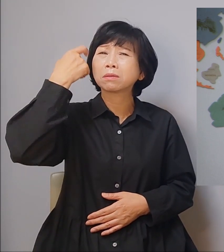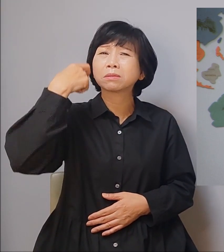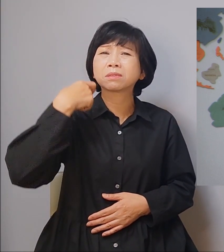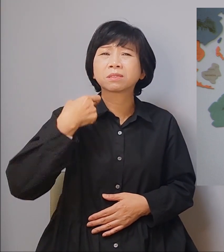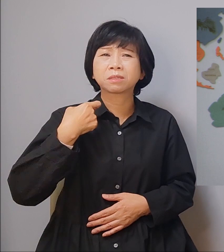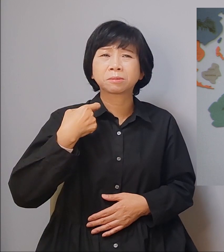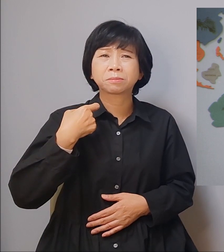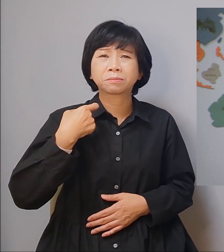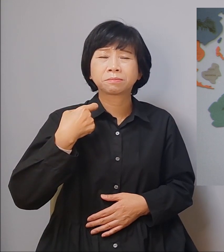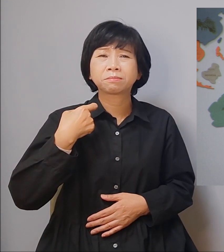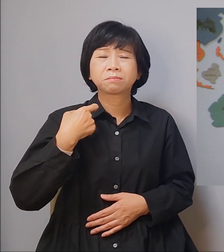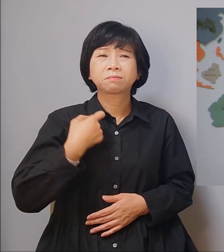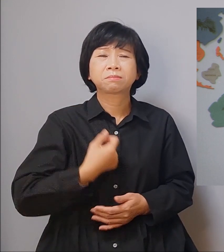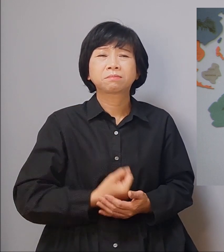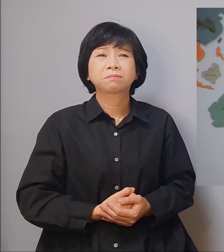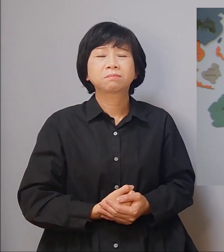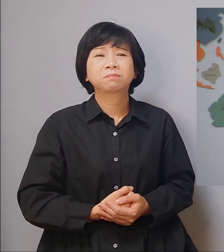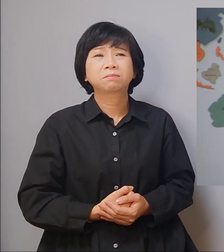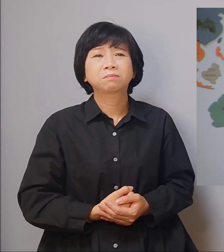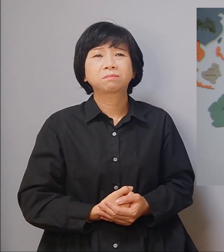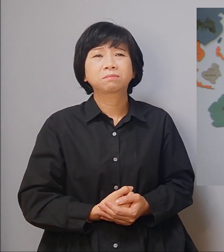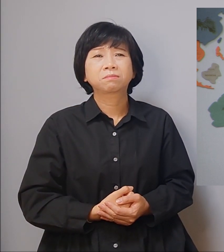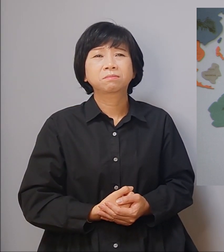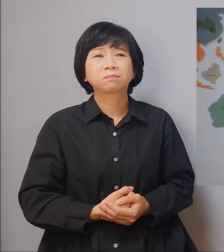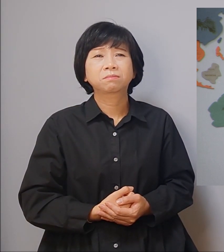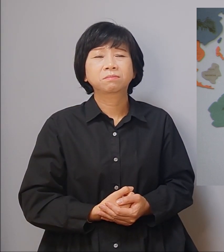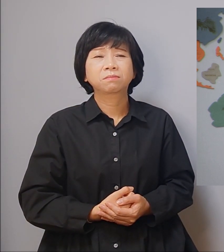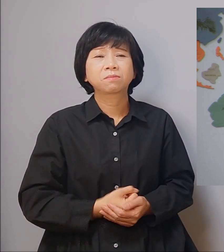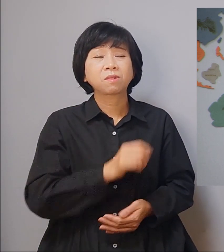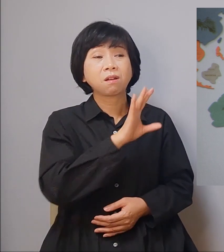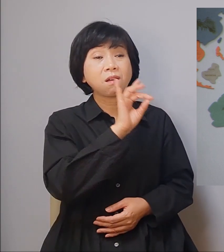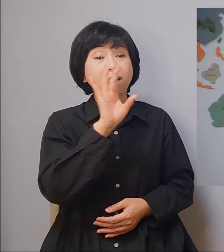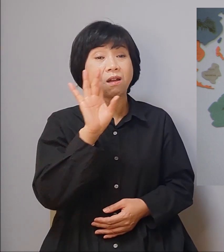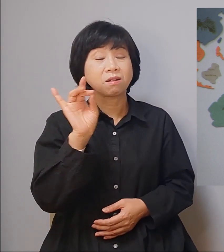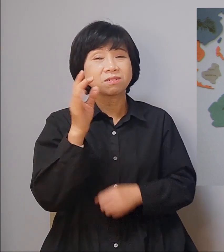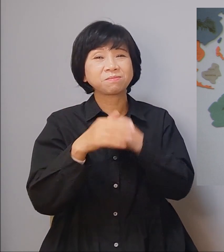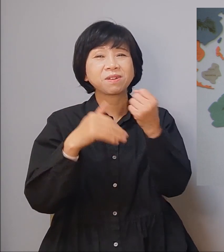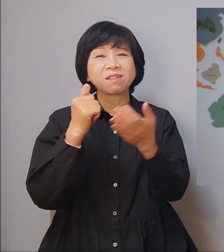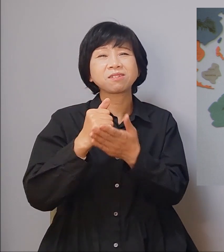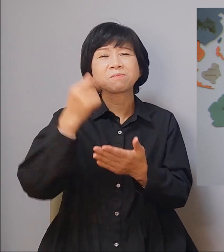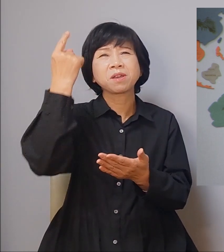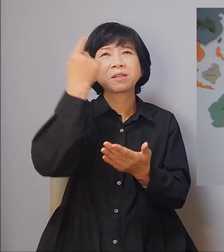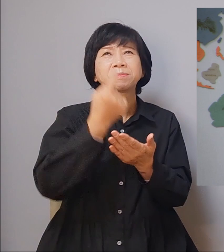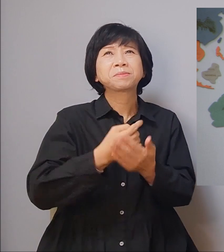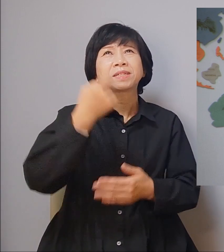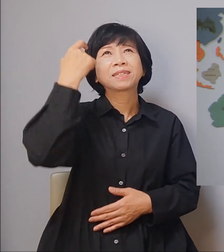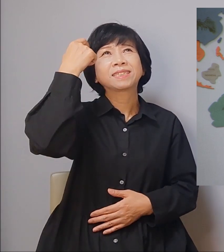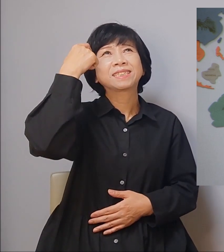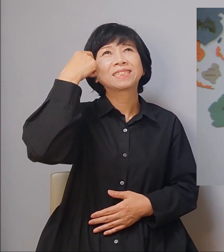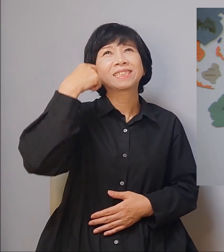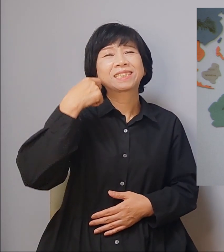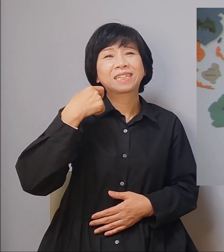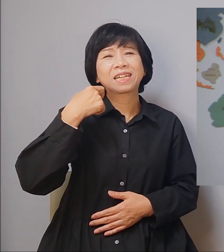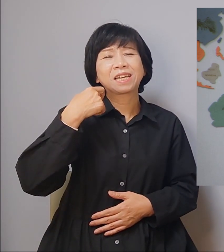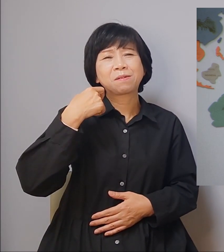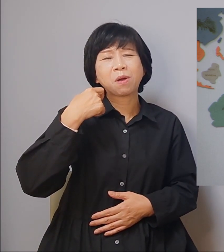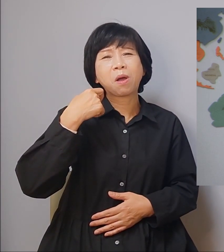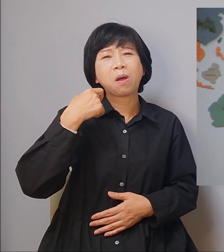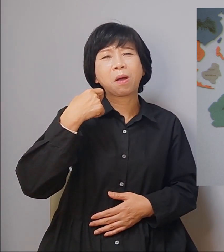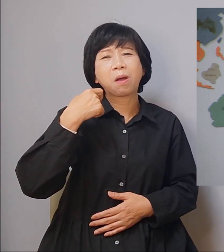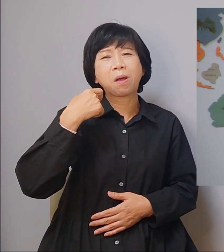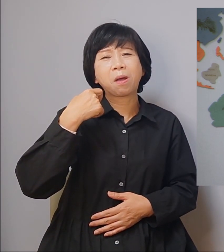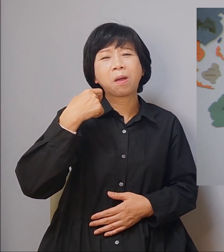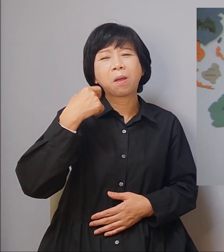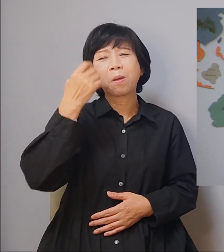때가 있습니다. 물론 그러시다가 가끔은요, 하나님의 임재의 흔적을 하나님이 보여주시기는 합니다.